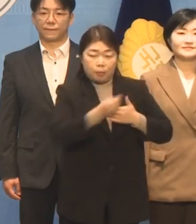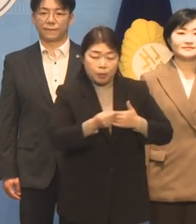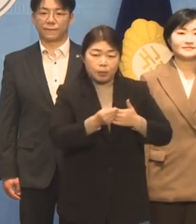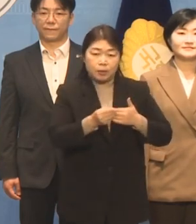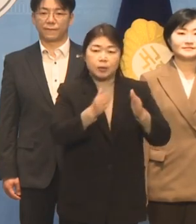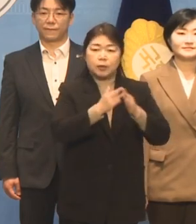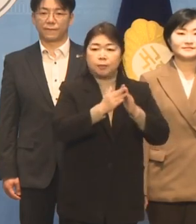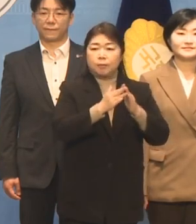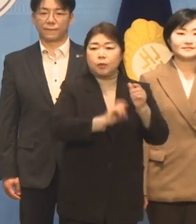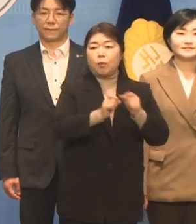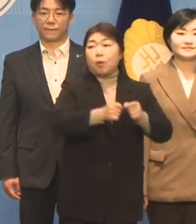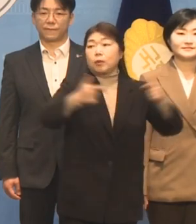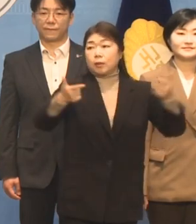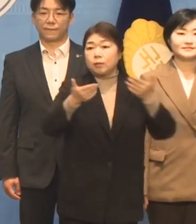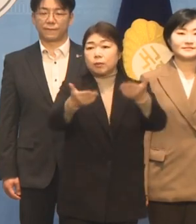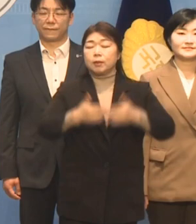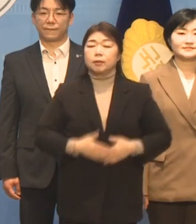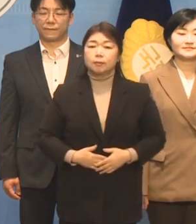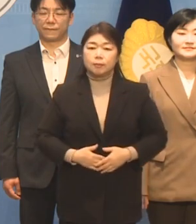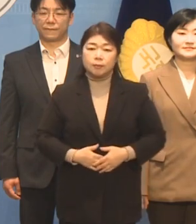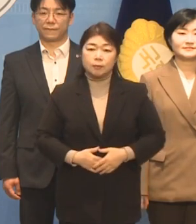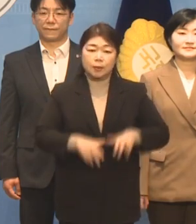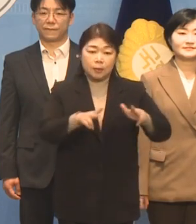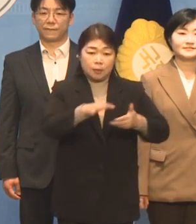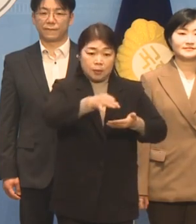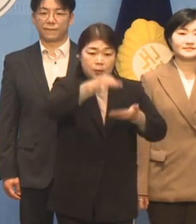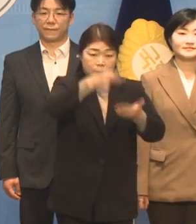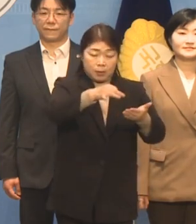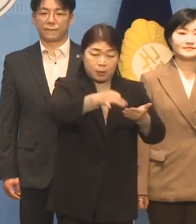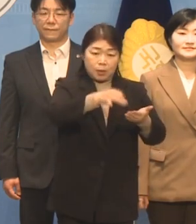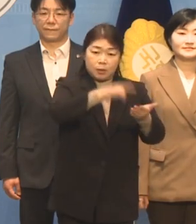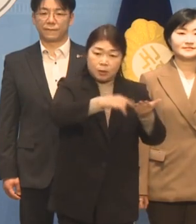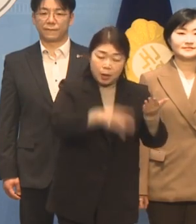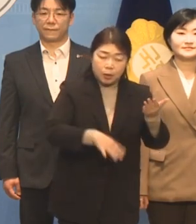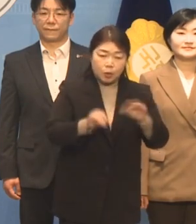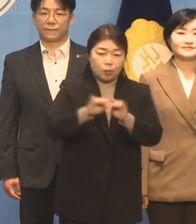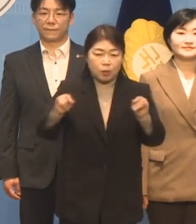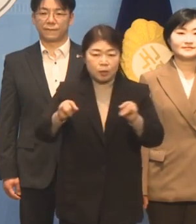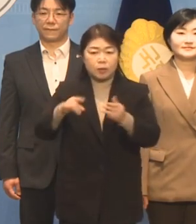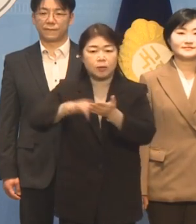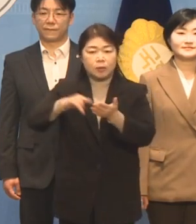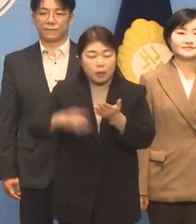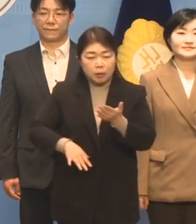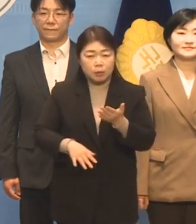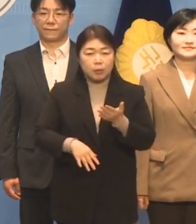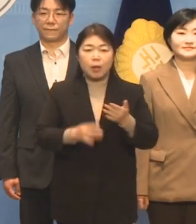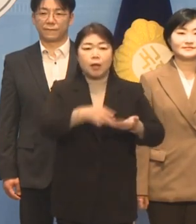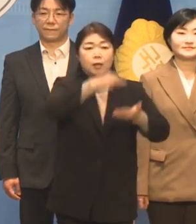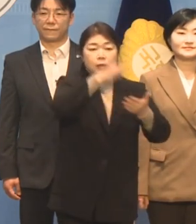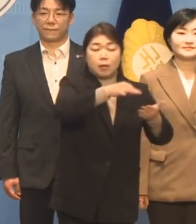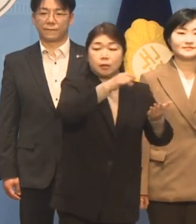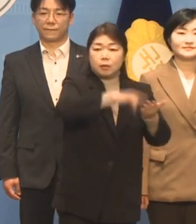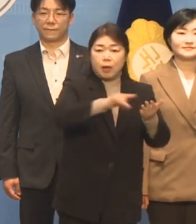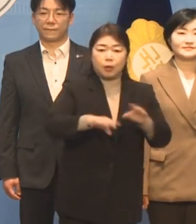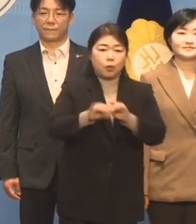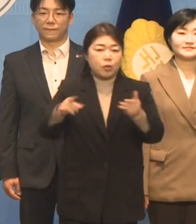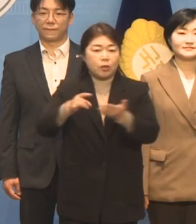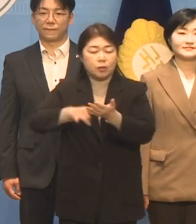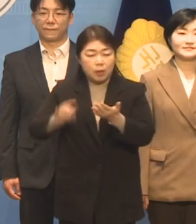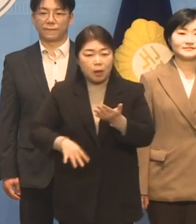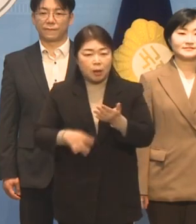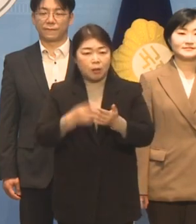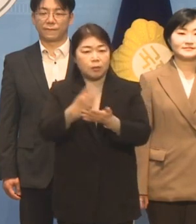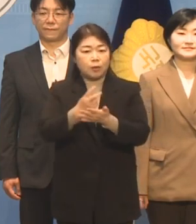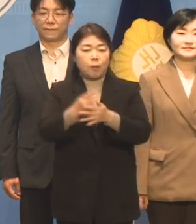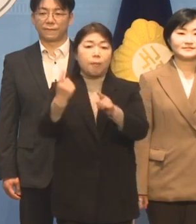늘리겠습니다. 현행 재산세와 종부세 체제인 부동산 보유세 체제를 재산세와 토지세 체제로